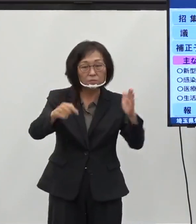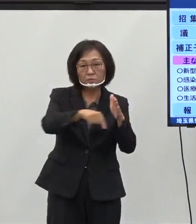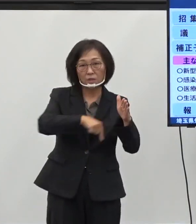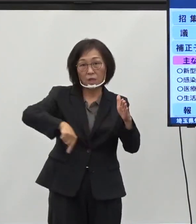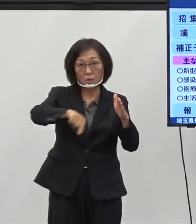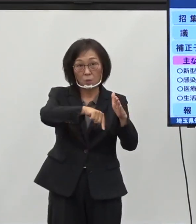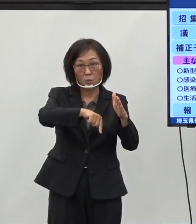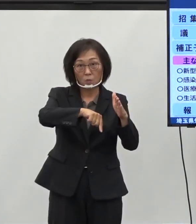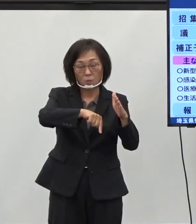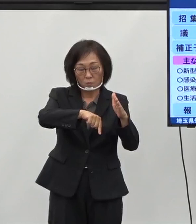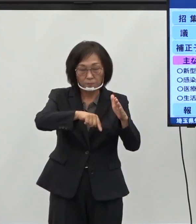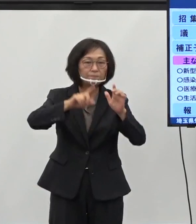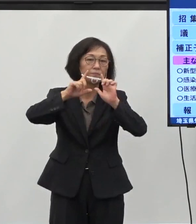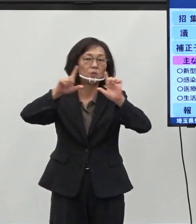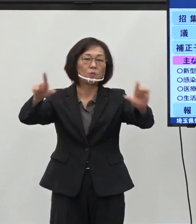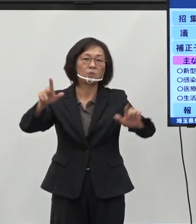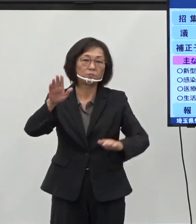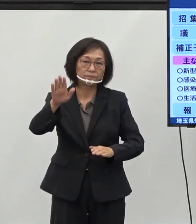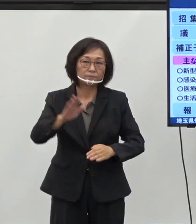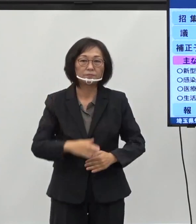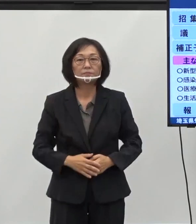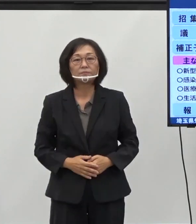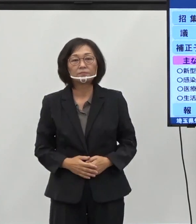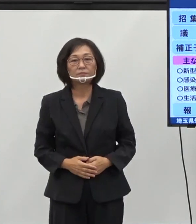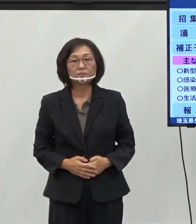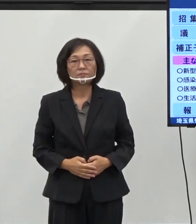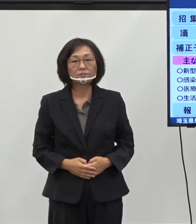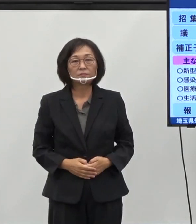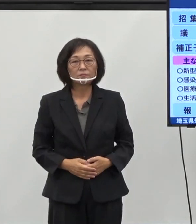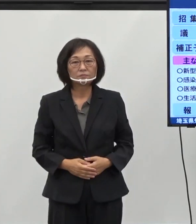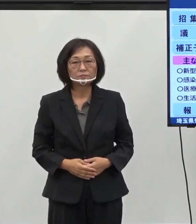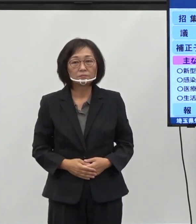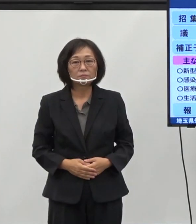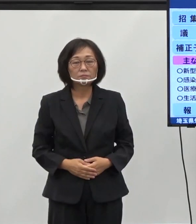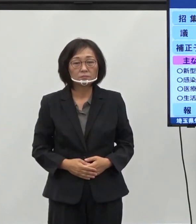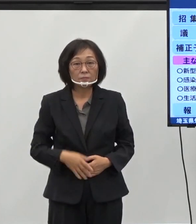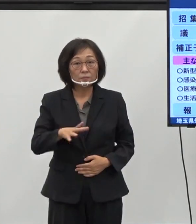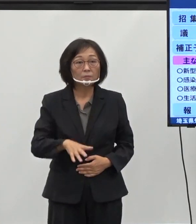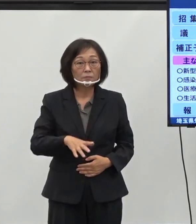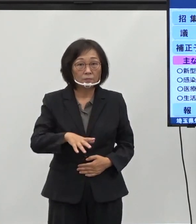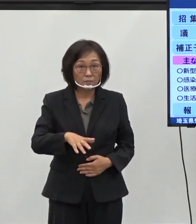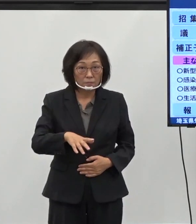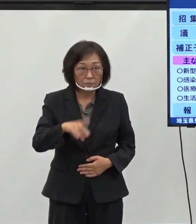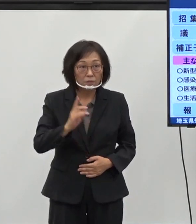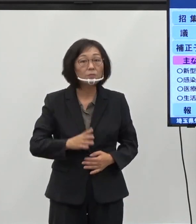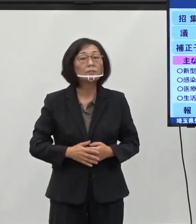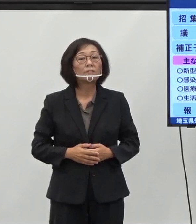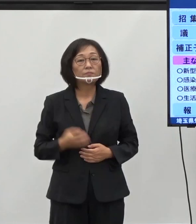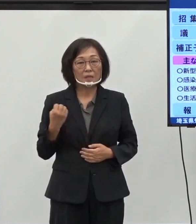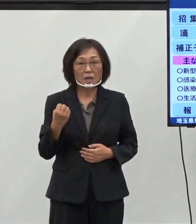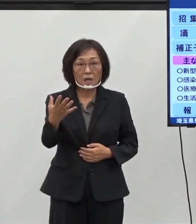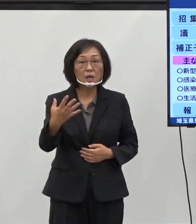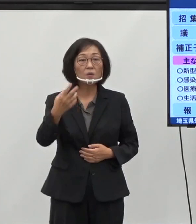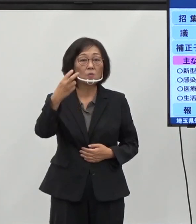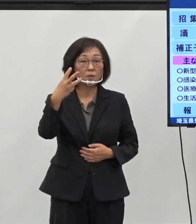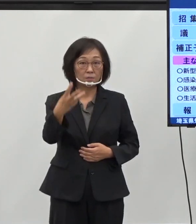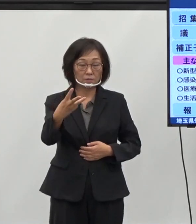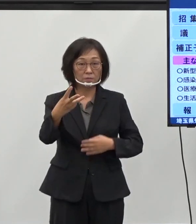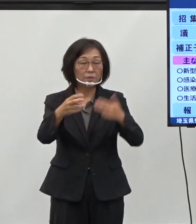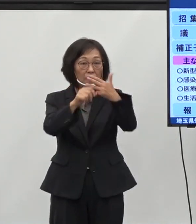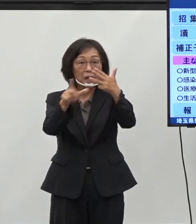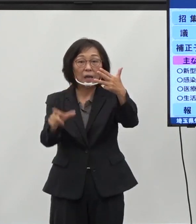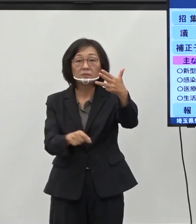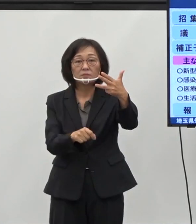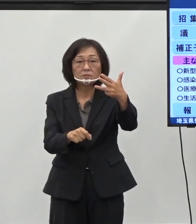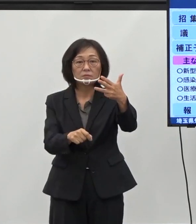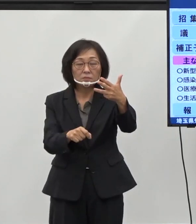てご報告をさせていただきたいと思っております。まずこの令和3年8月臨時会で